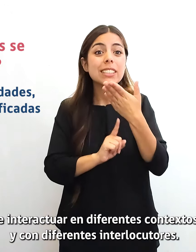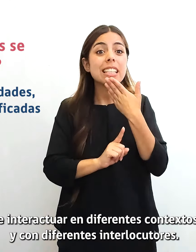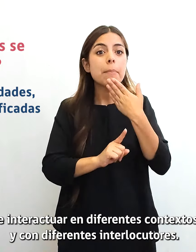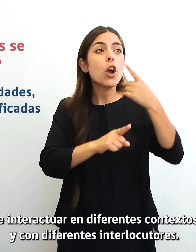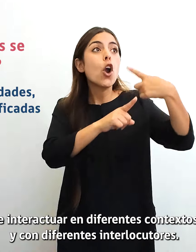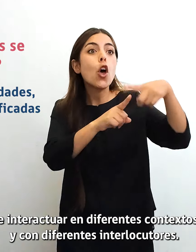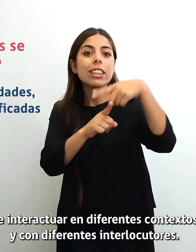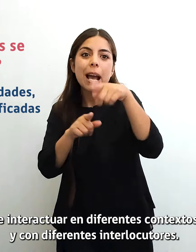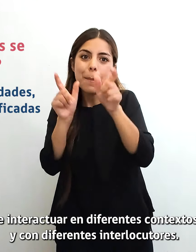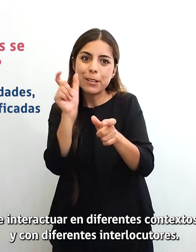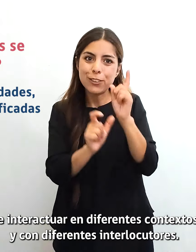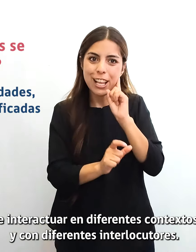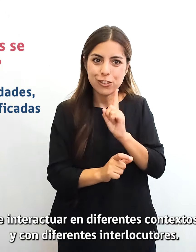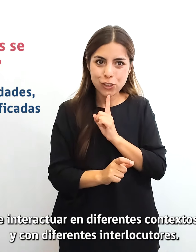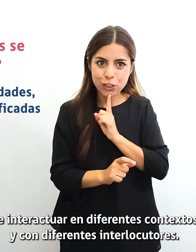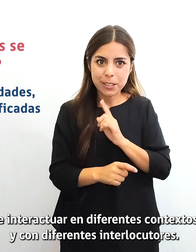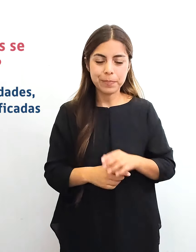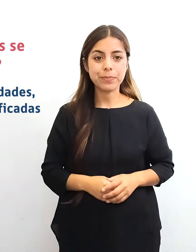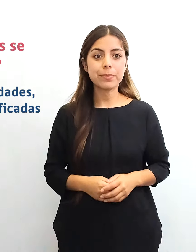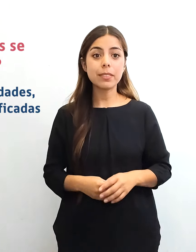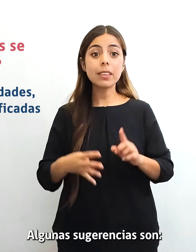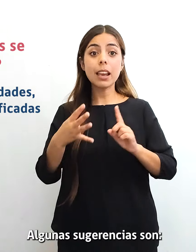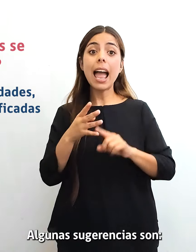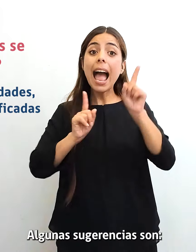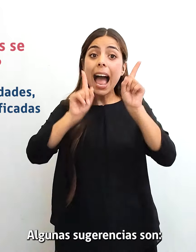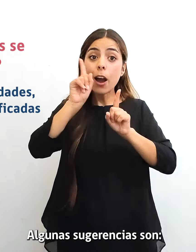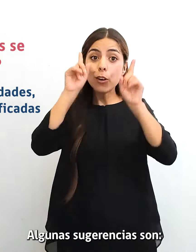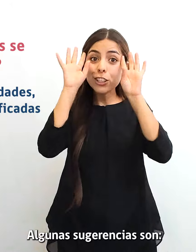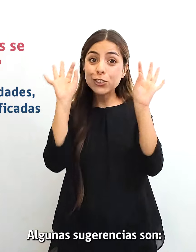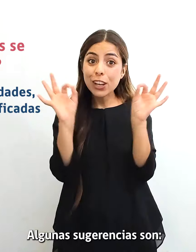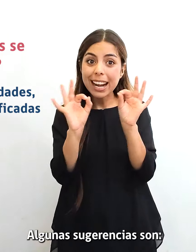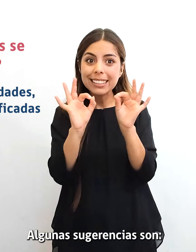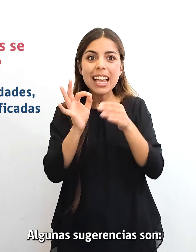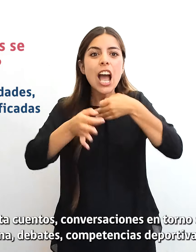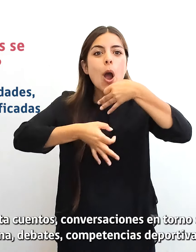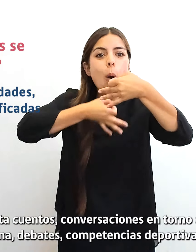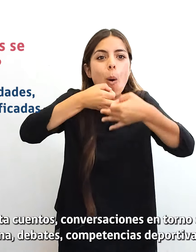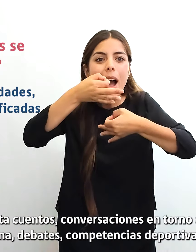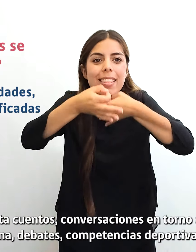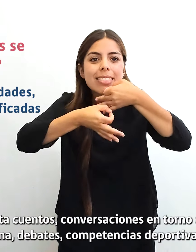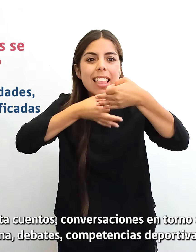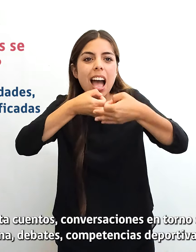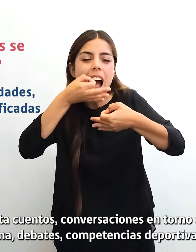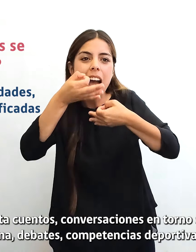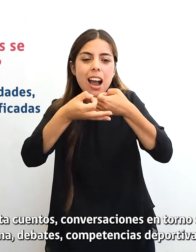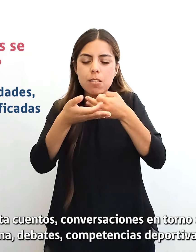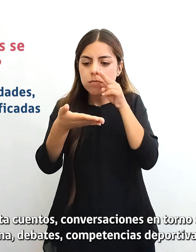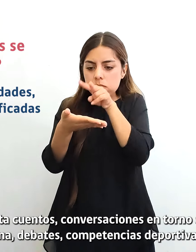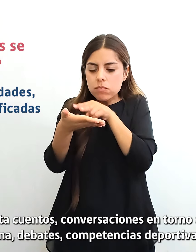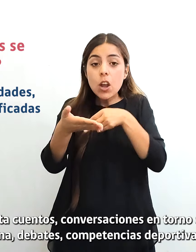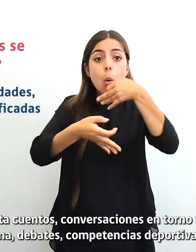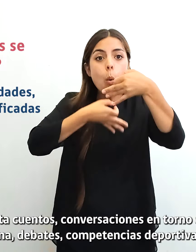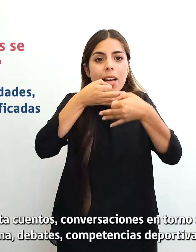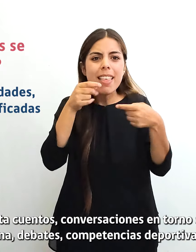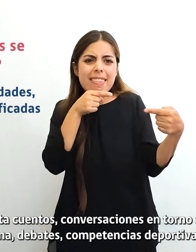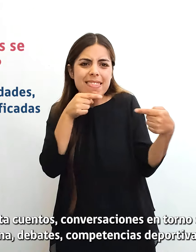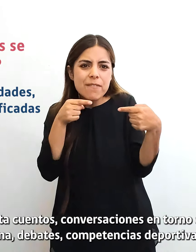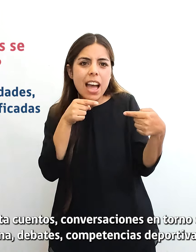y con diferentes interlocutores. Algunas sugerencias son cuentacuentos, conversaciones en torno a un tema,